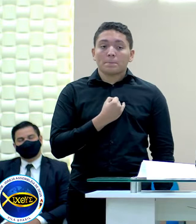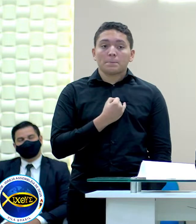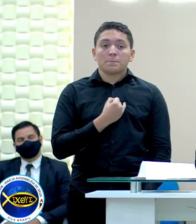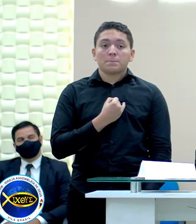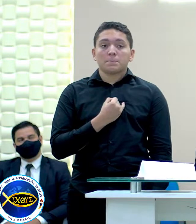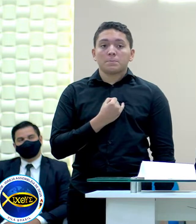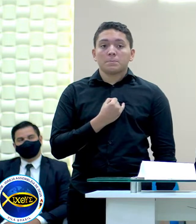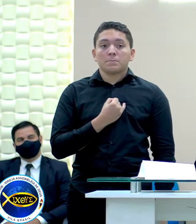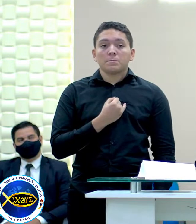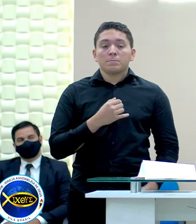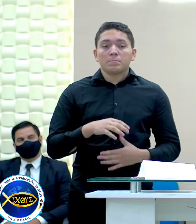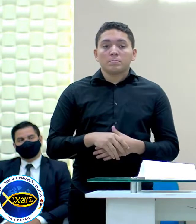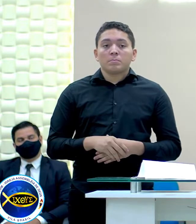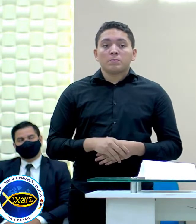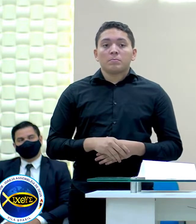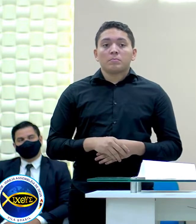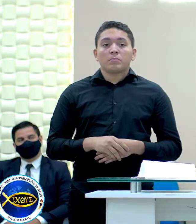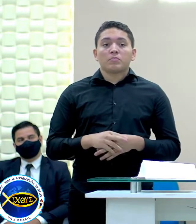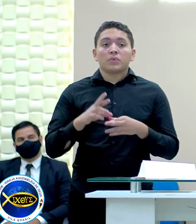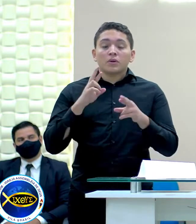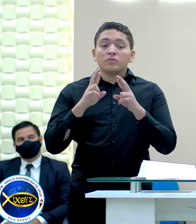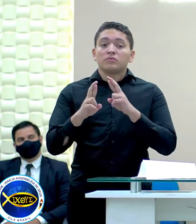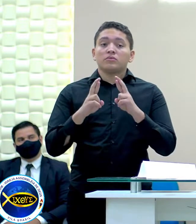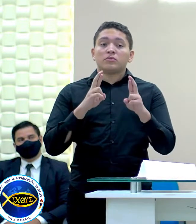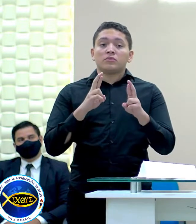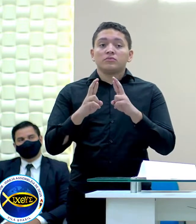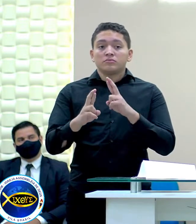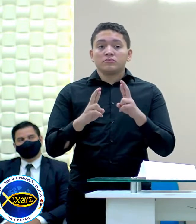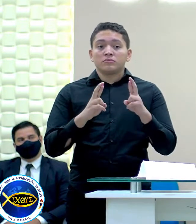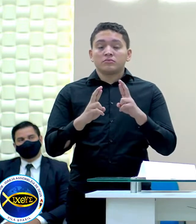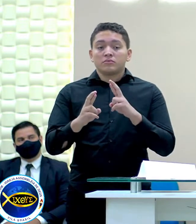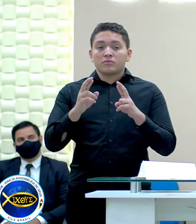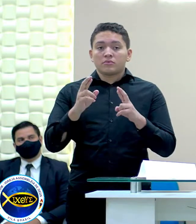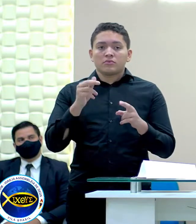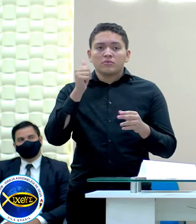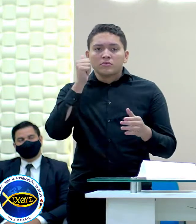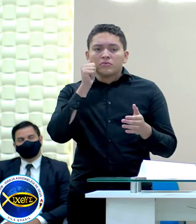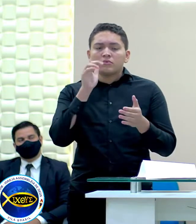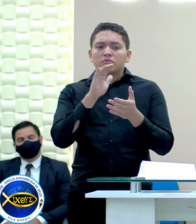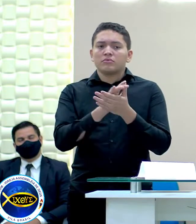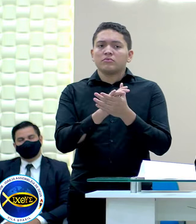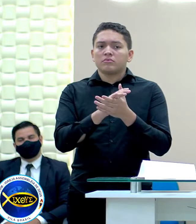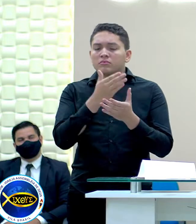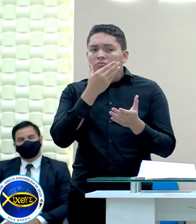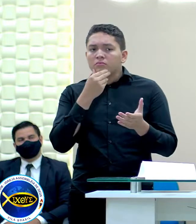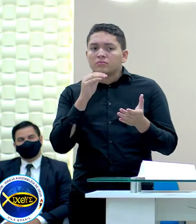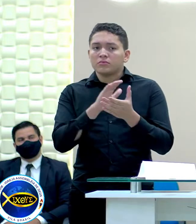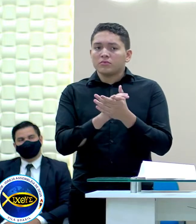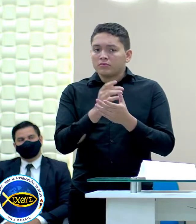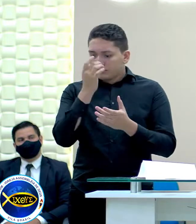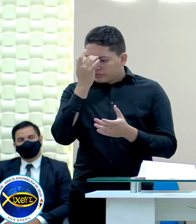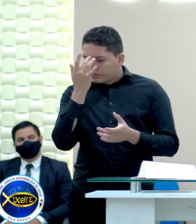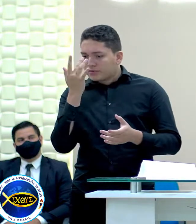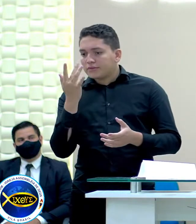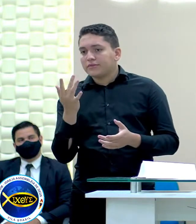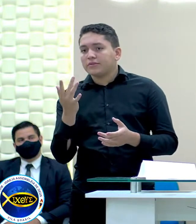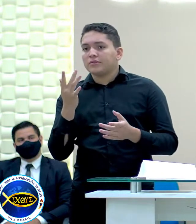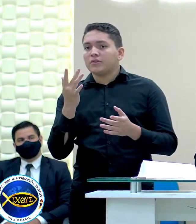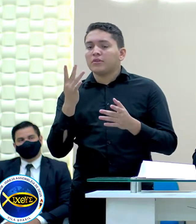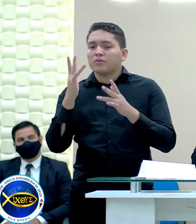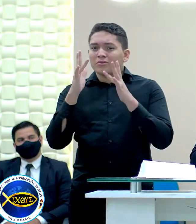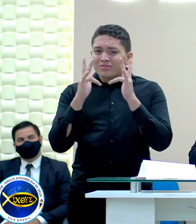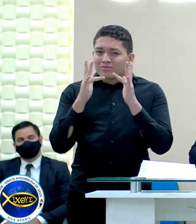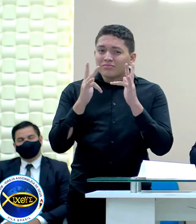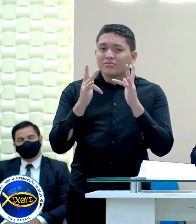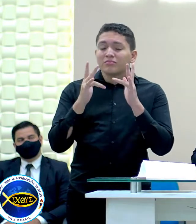Deus, um relacionamento conjugal, ele não é fácil, desde o seu namoro,